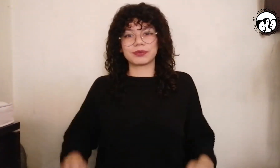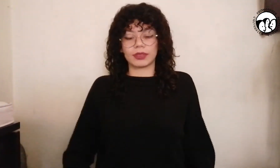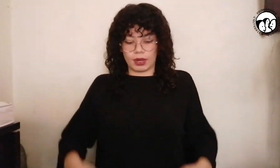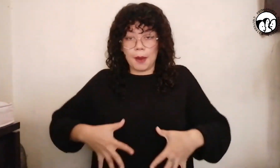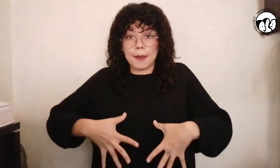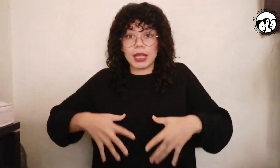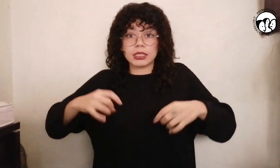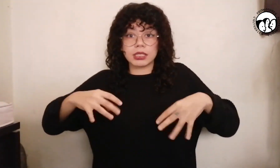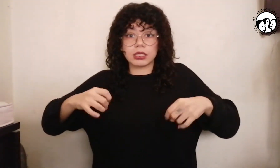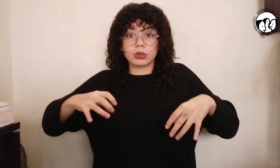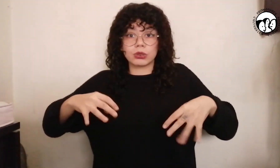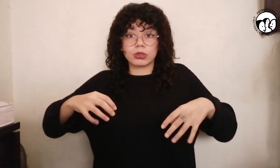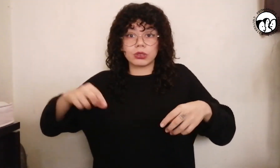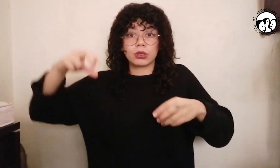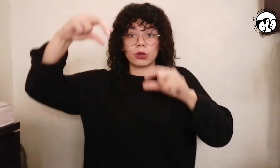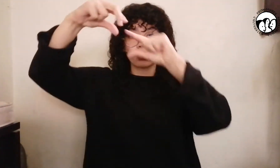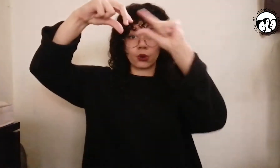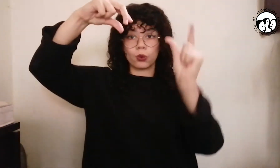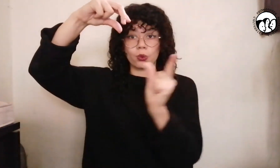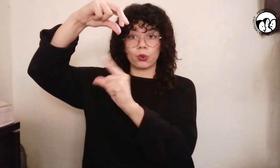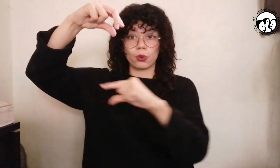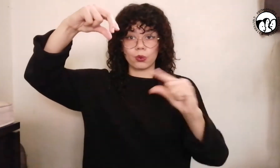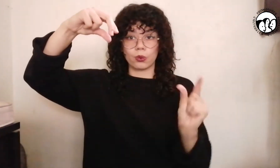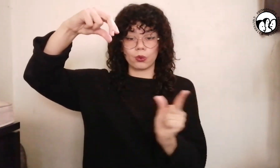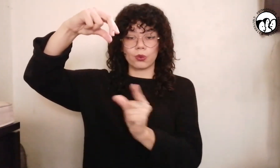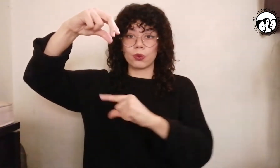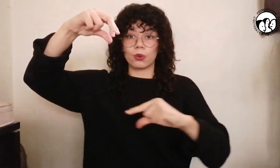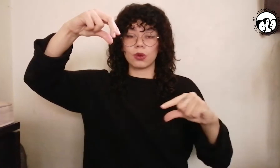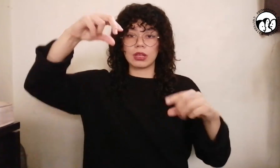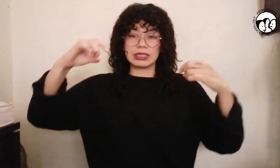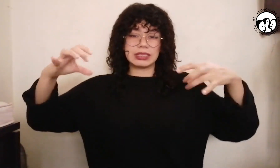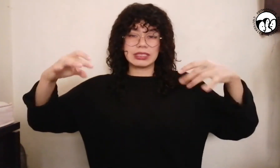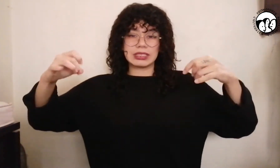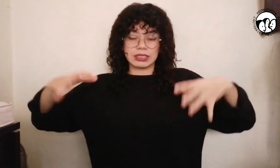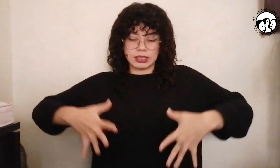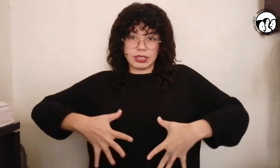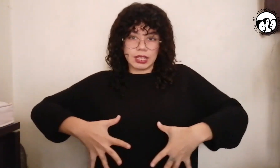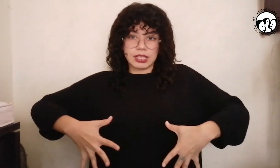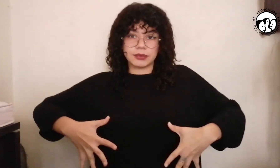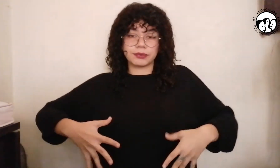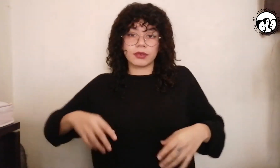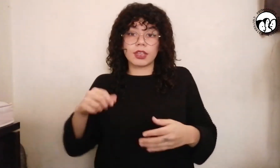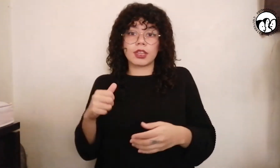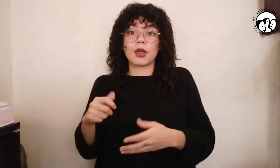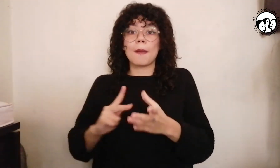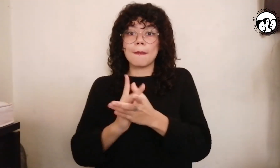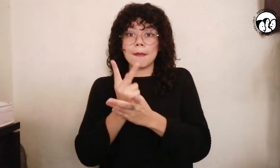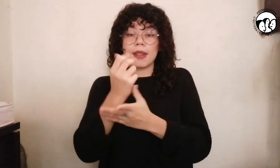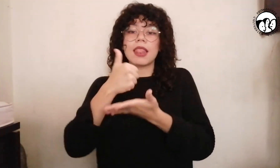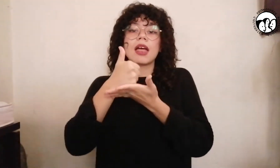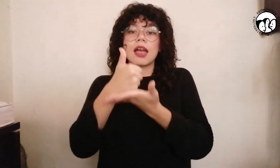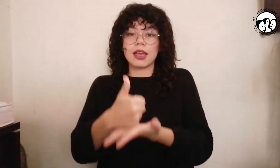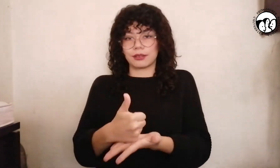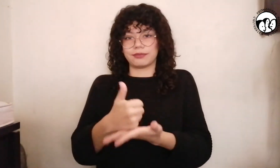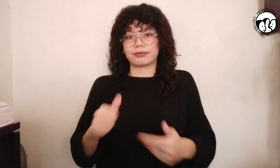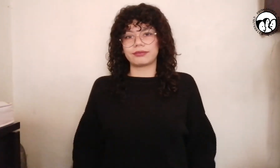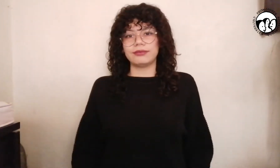la indigestión y aliviar los dolores de la menstruación. También es utilizada en